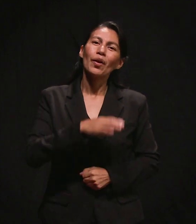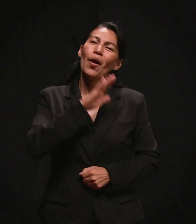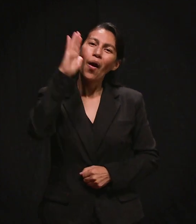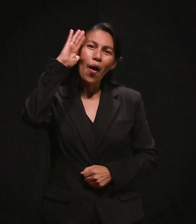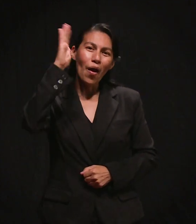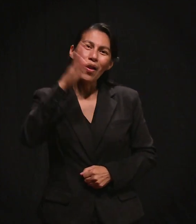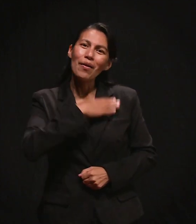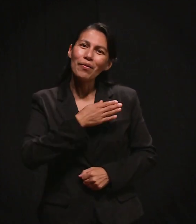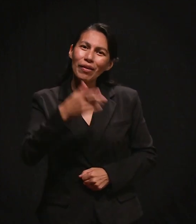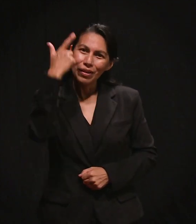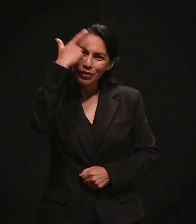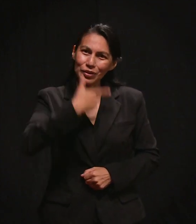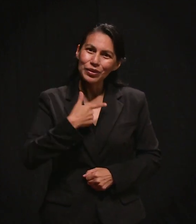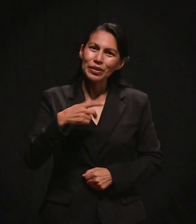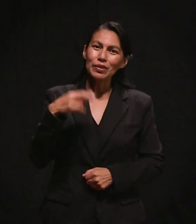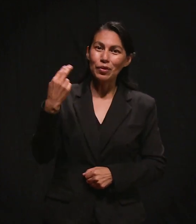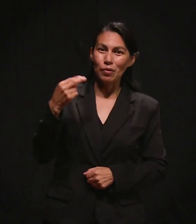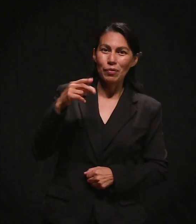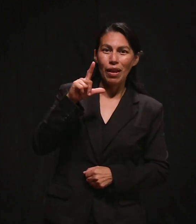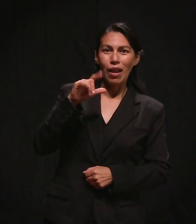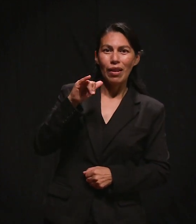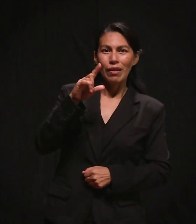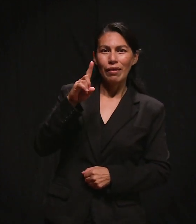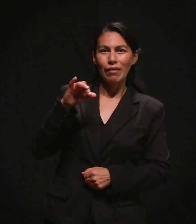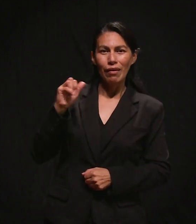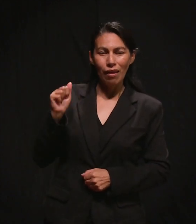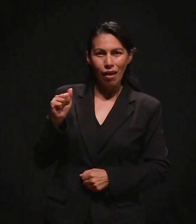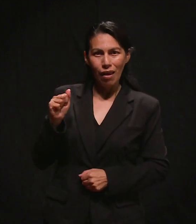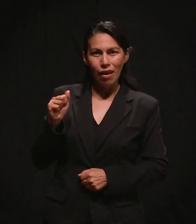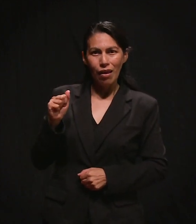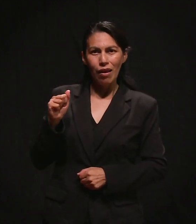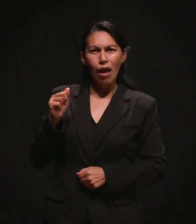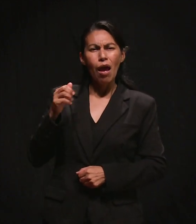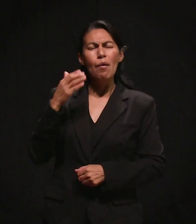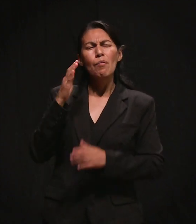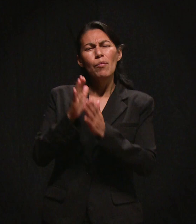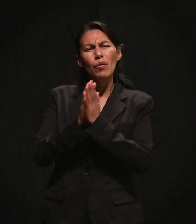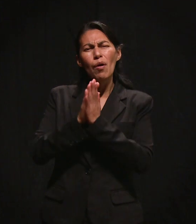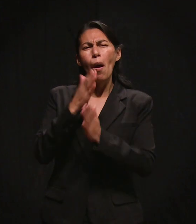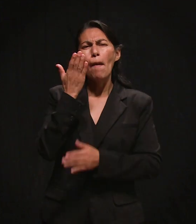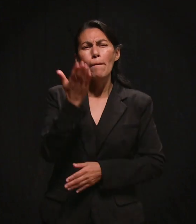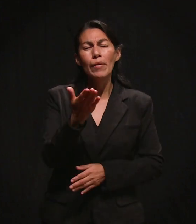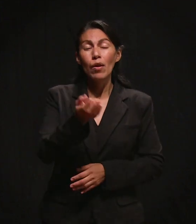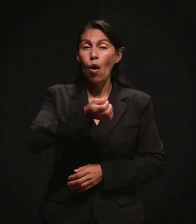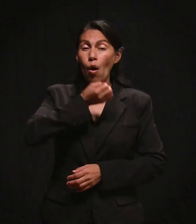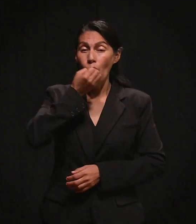Didia Coutinho. Nuevamente les pido su oración intercesora.